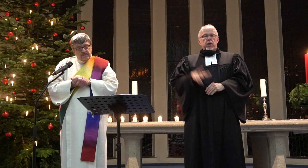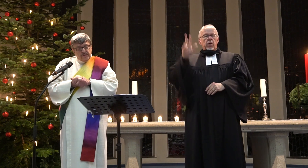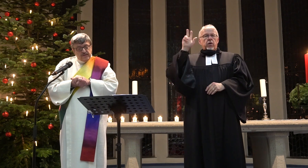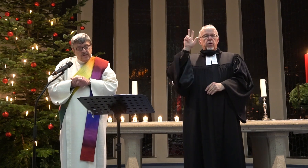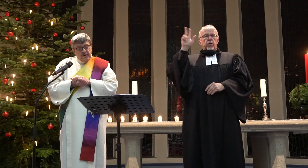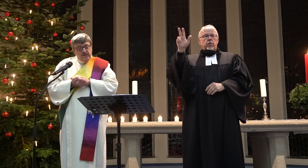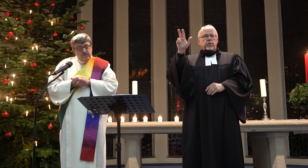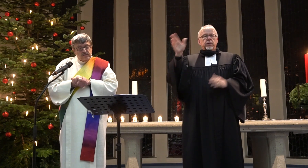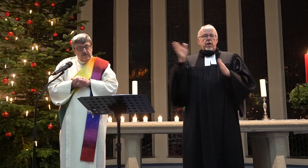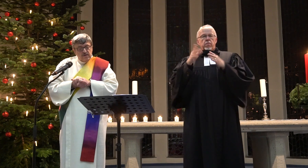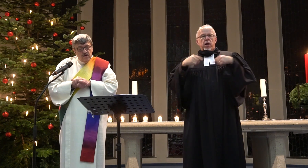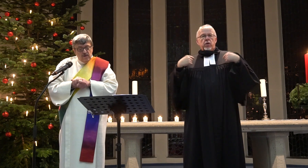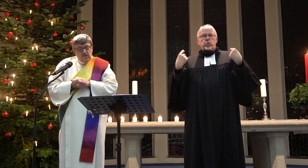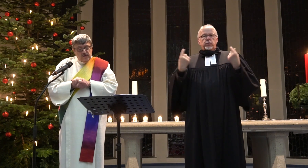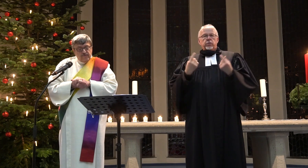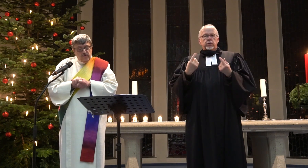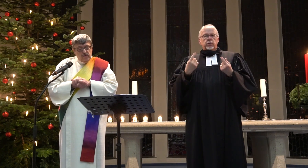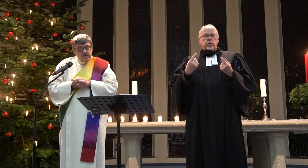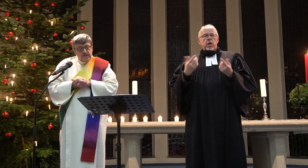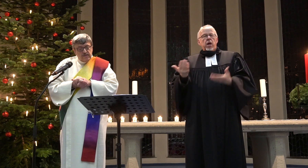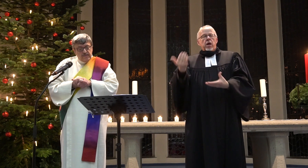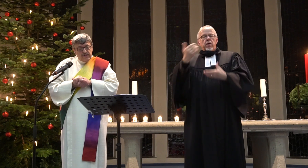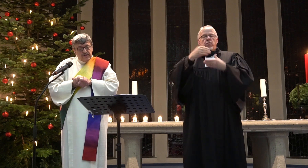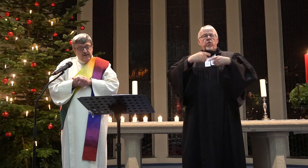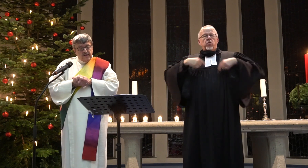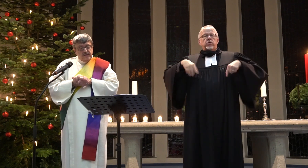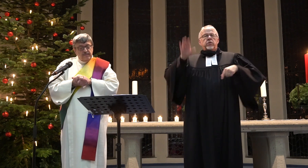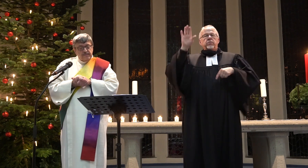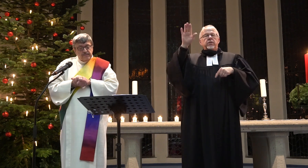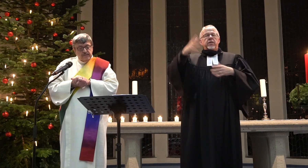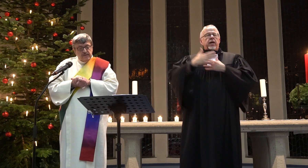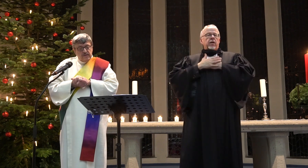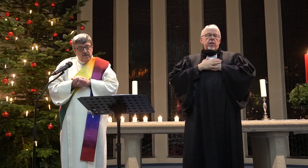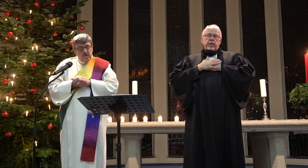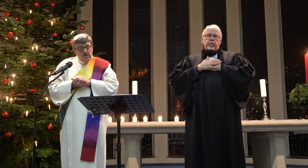Gott sei bei uns und erfülle uns mit seiner Liebe.